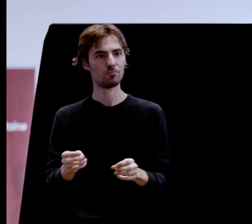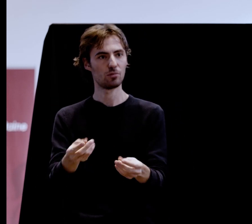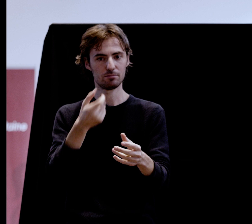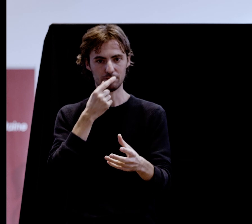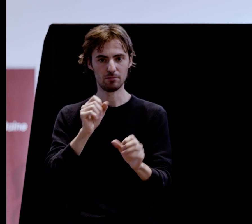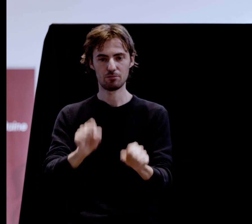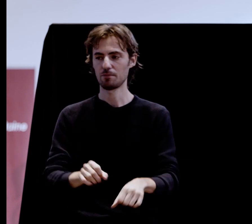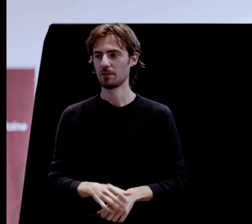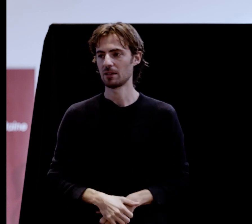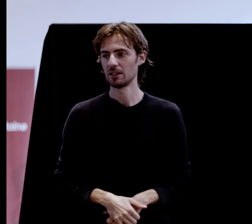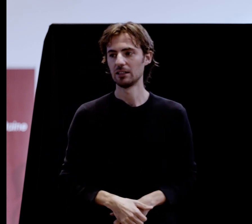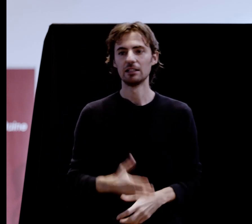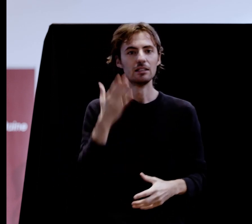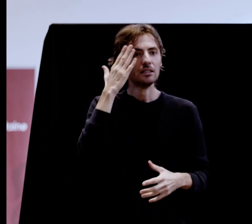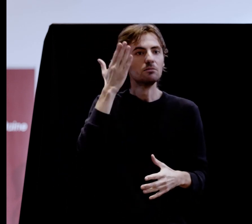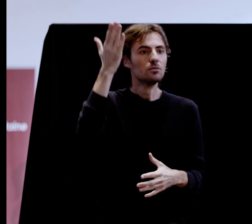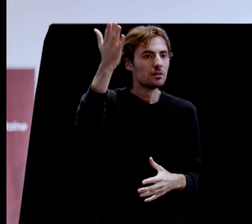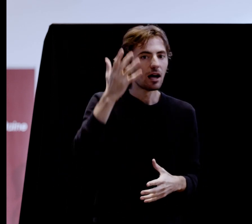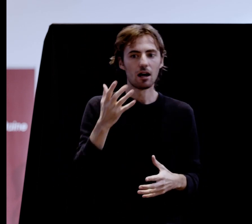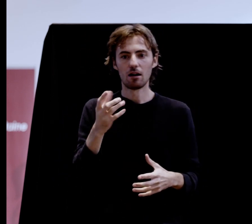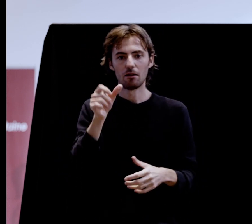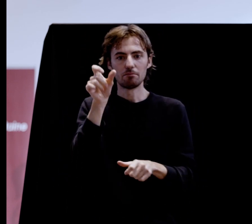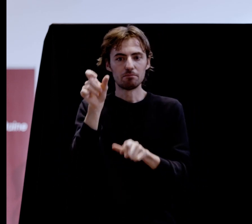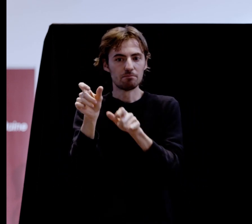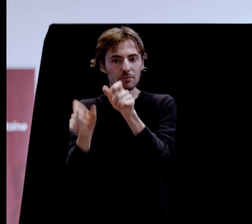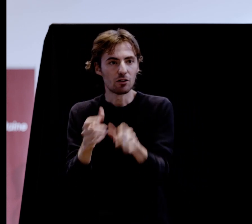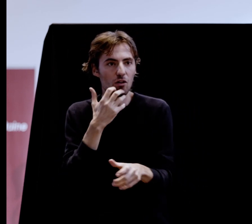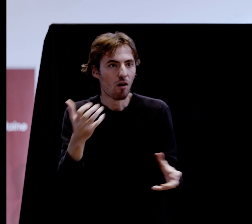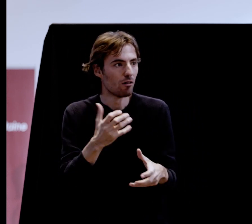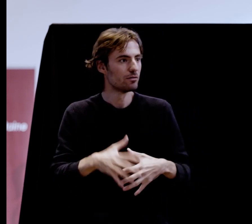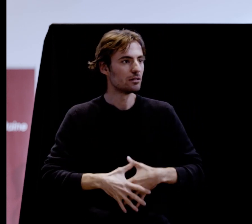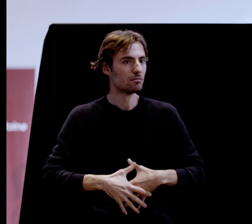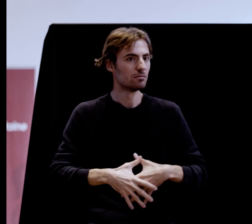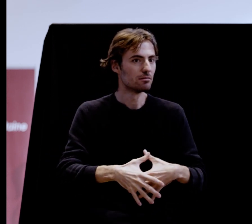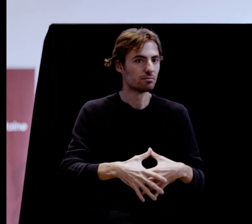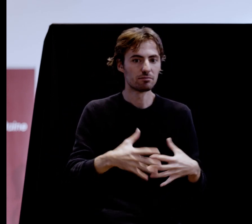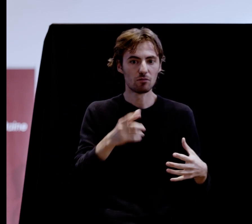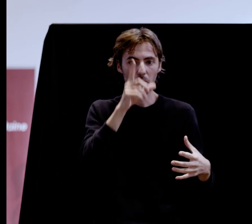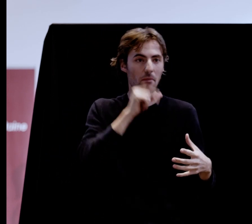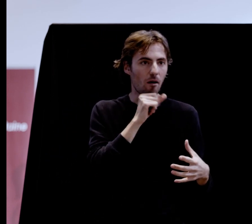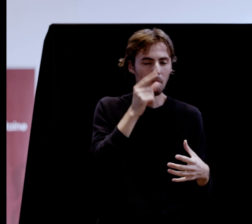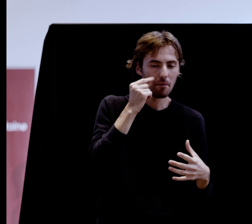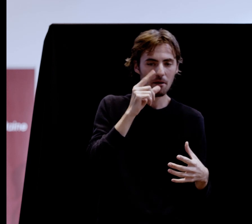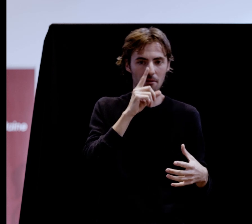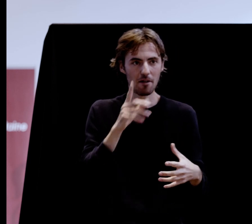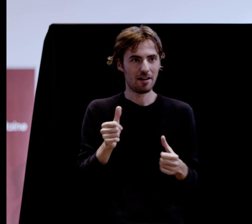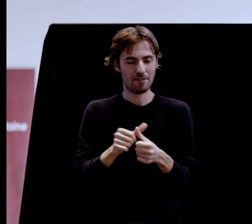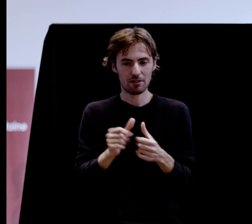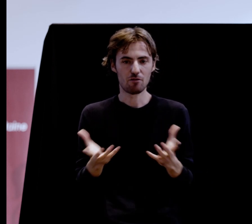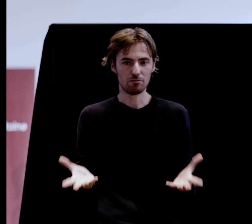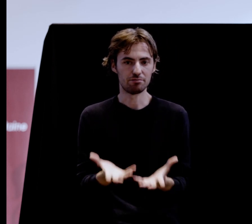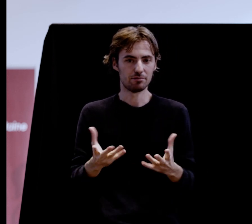un désir de fertilité, alors là, on est obligé de stimuler la gonade, soit de stimuler